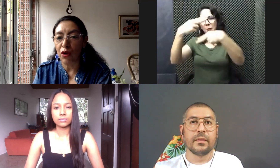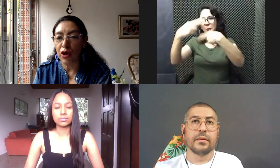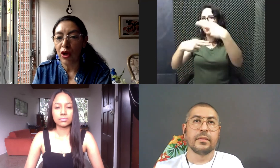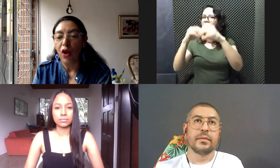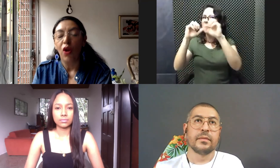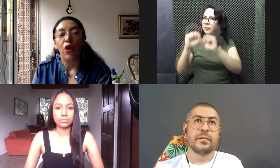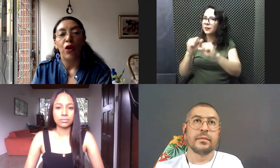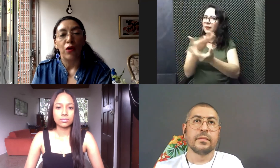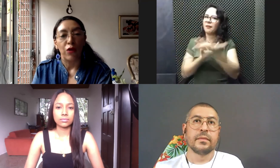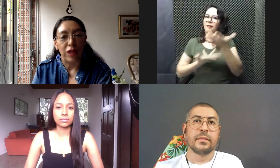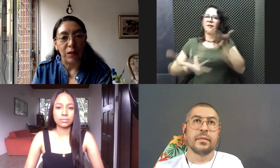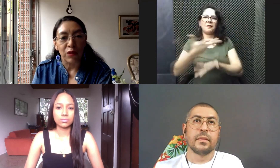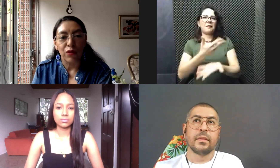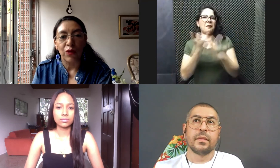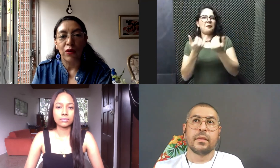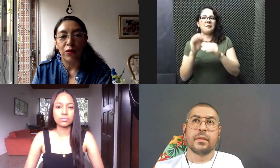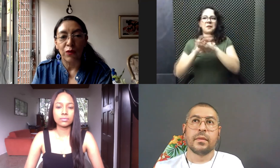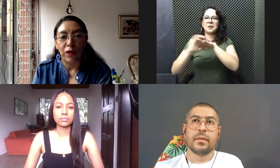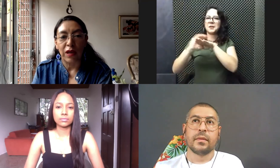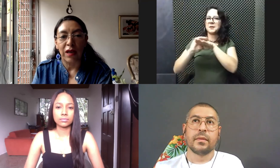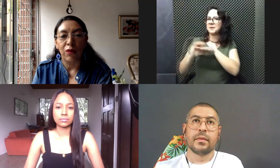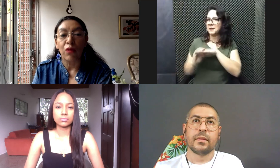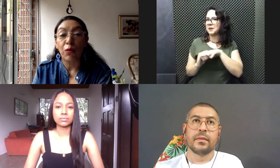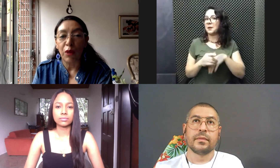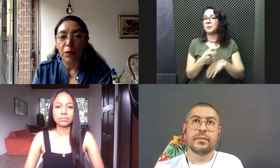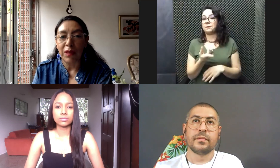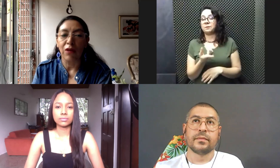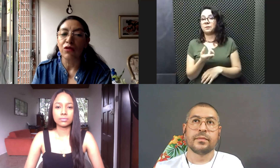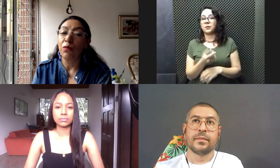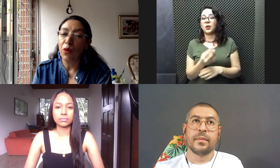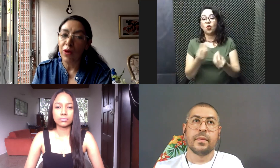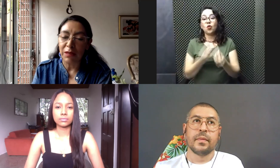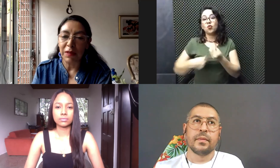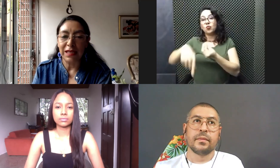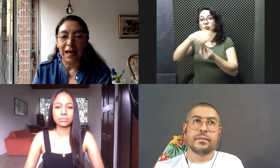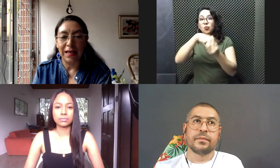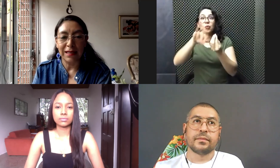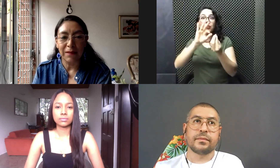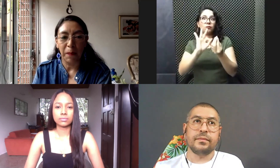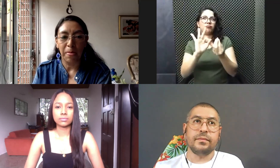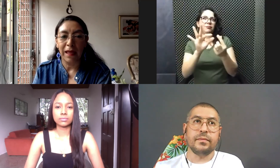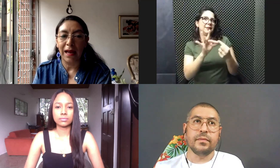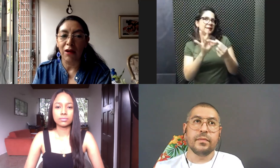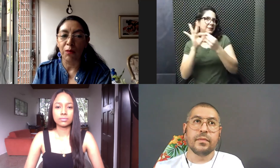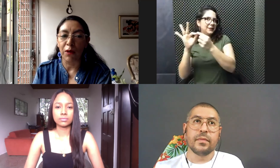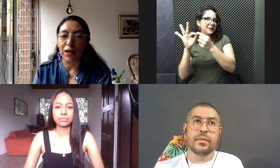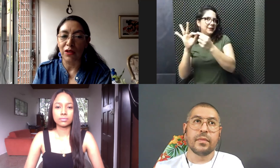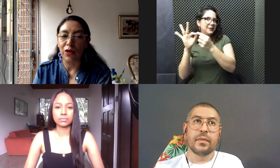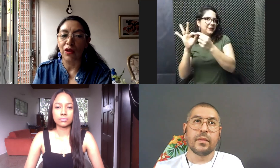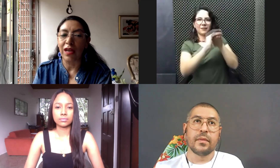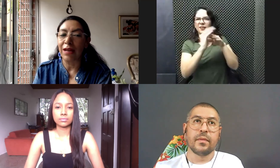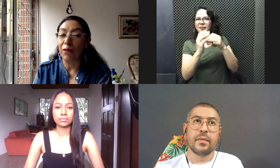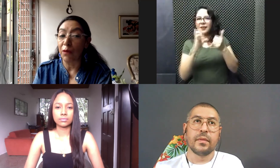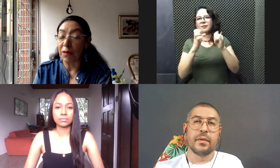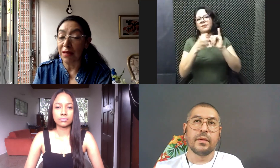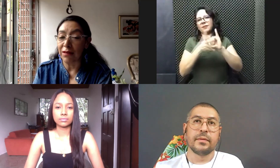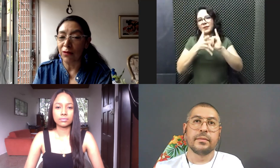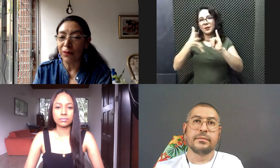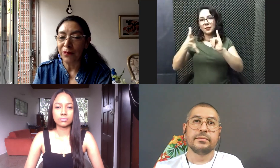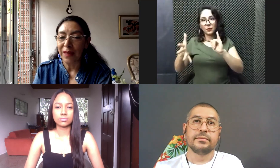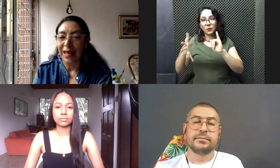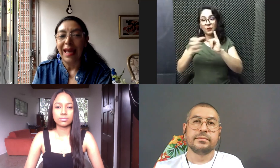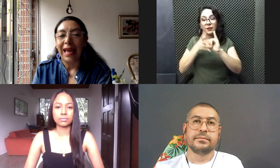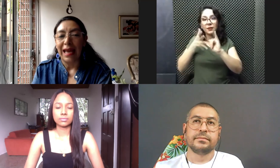tenemos hoy. Hoy tenemos un grupo de invitados muy especiales de la Corporación El